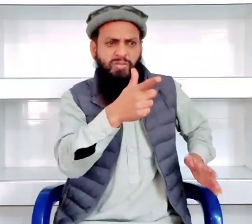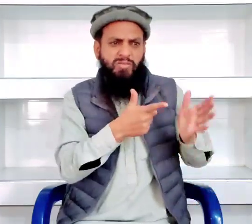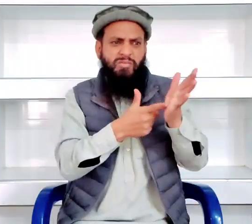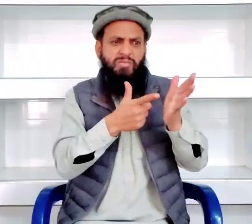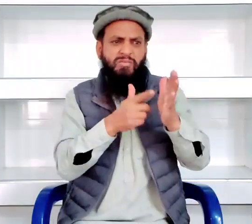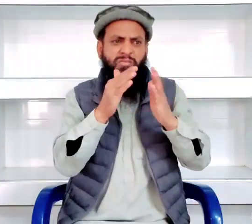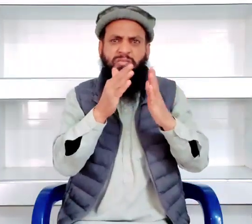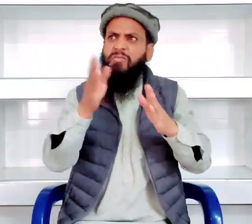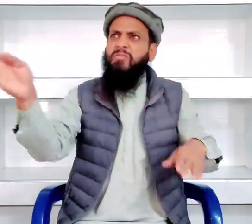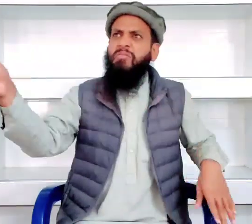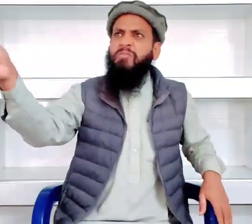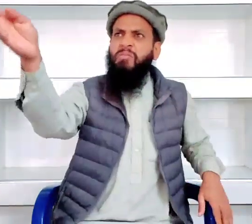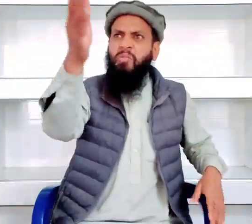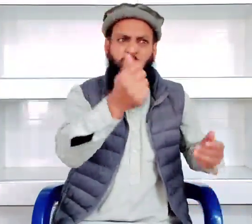اور دوسری حدیث کے اندر لفظ میں